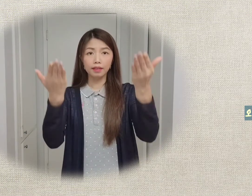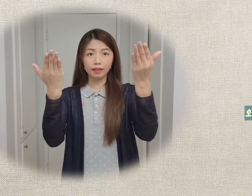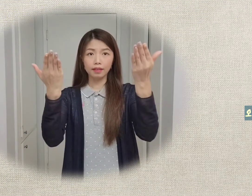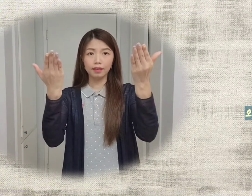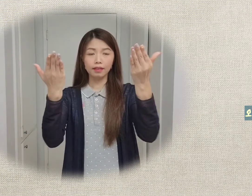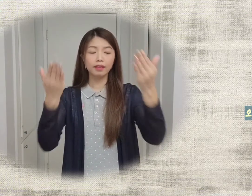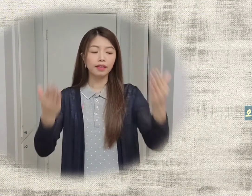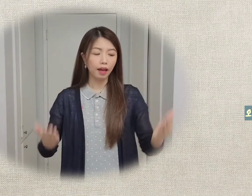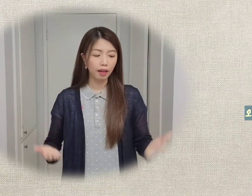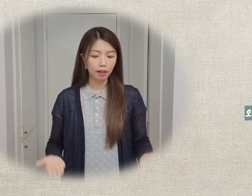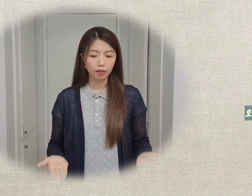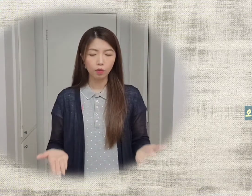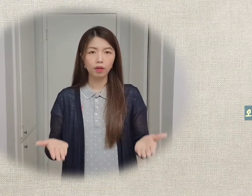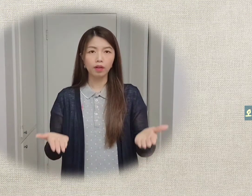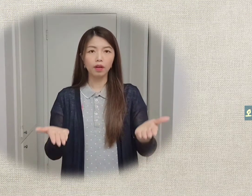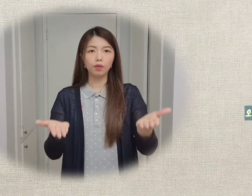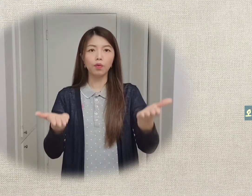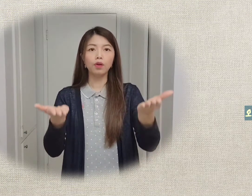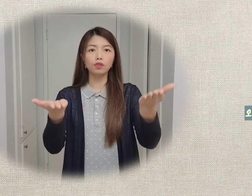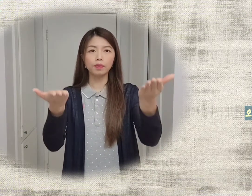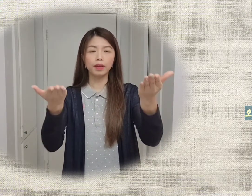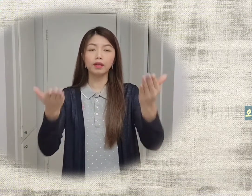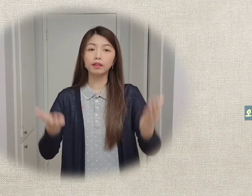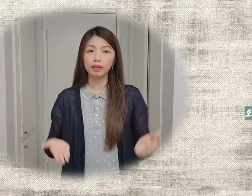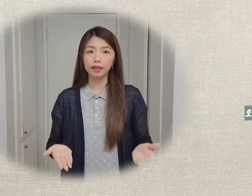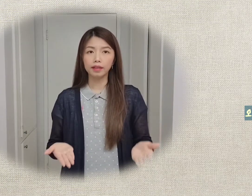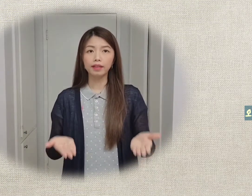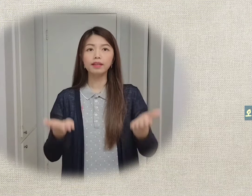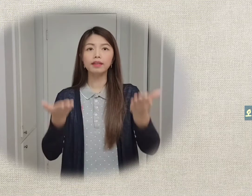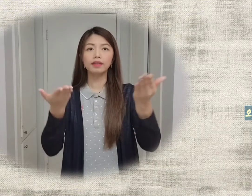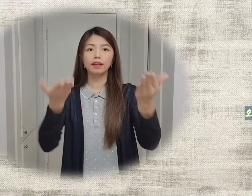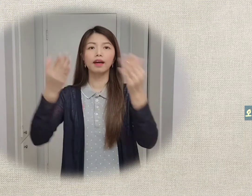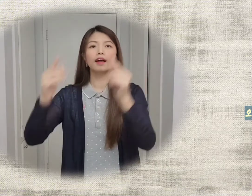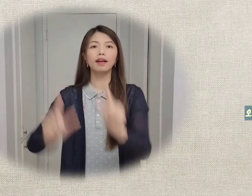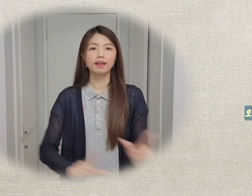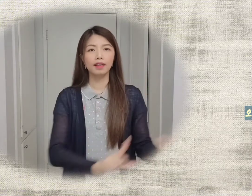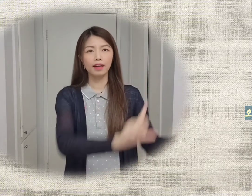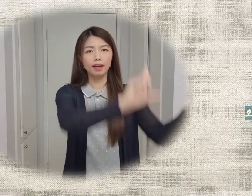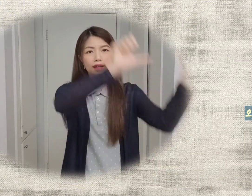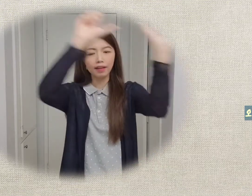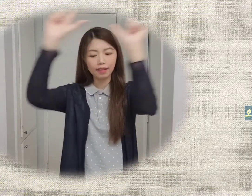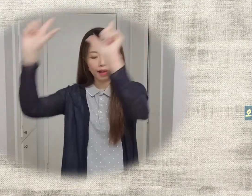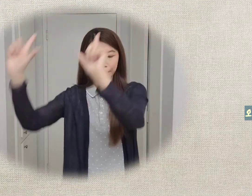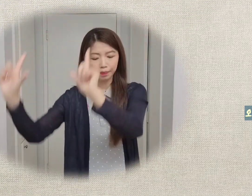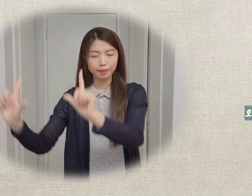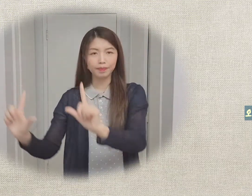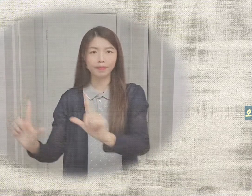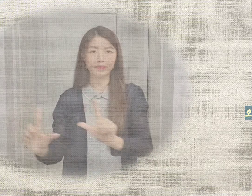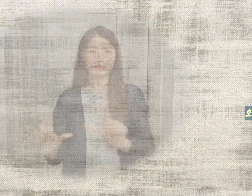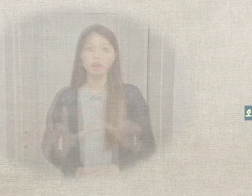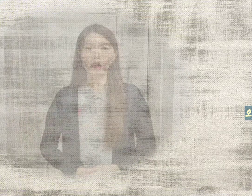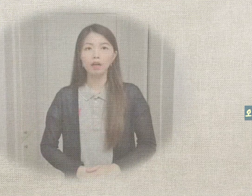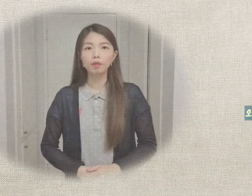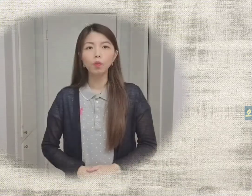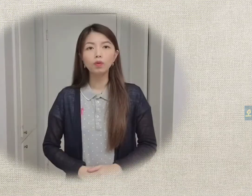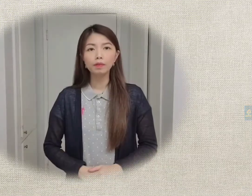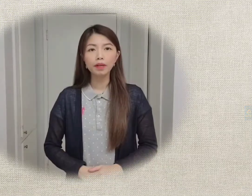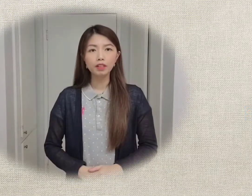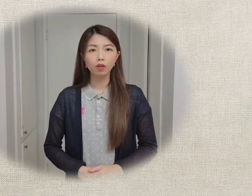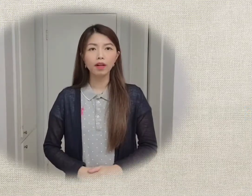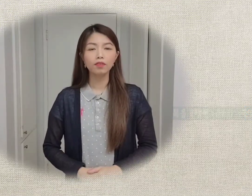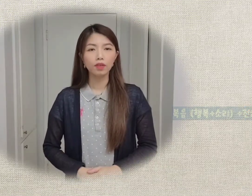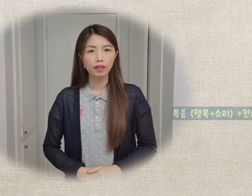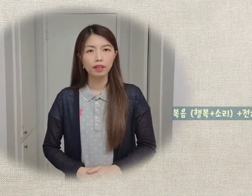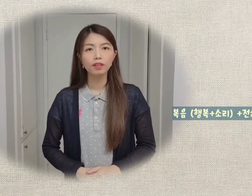드리는, 드리다, 이렇게 손을 이렇게 올려주시면 돼요. 드리는 삶.